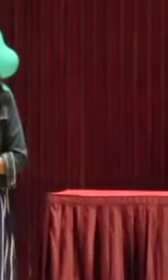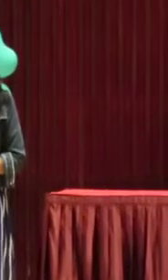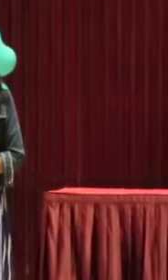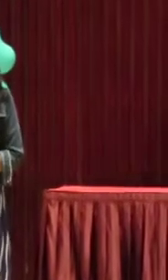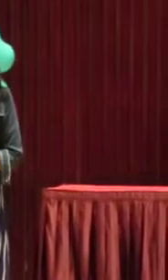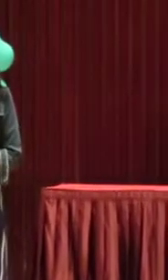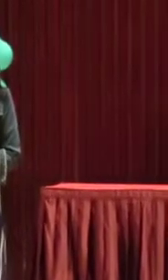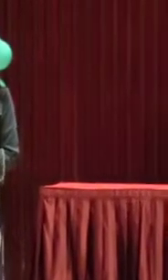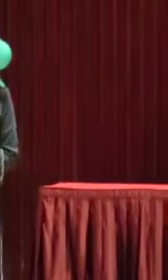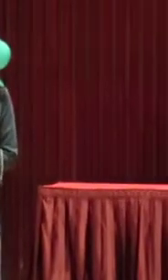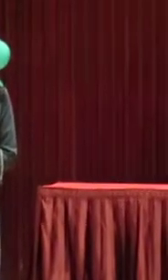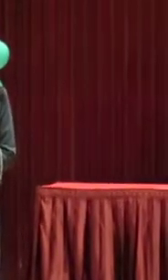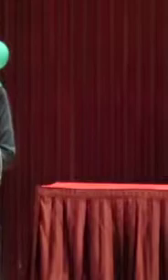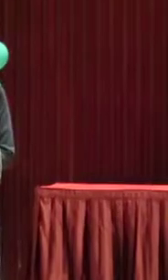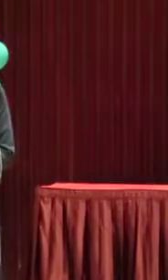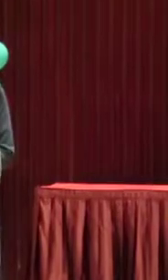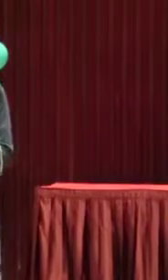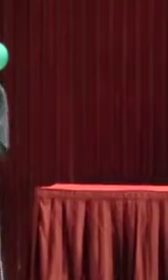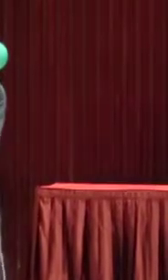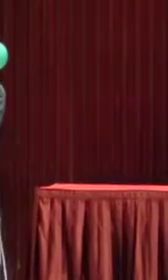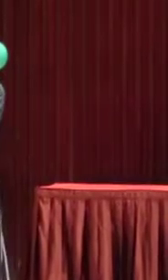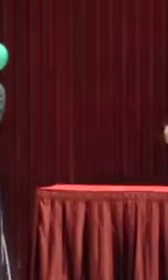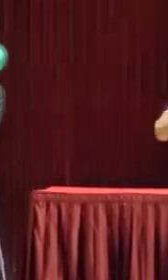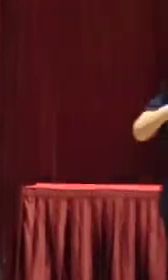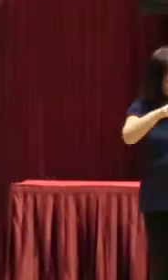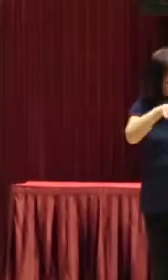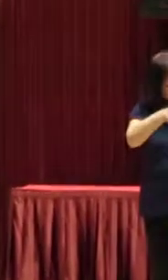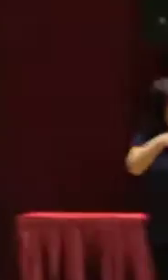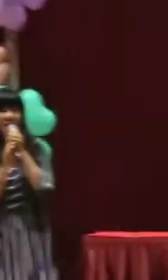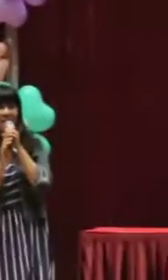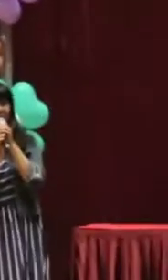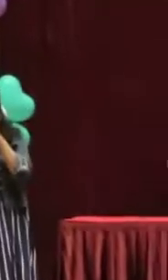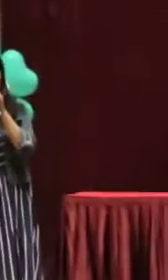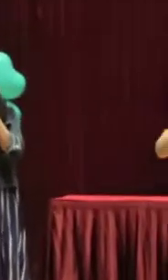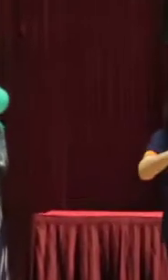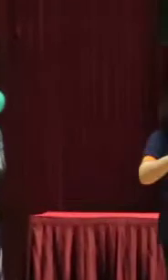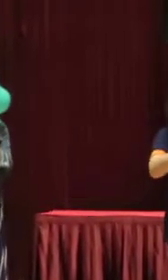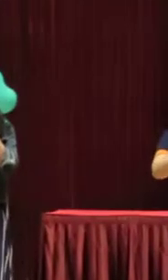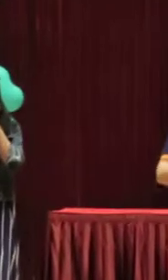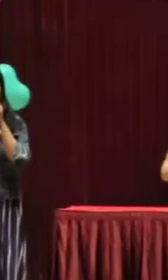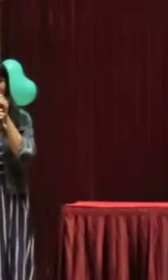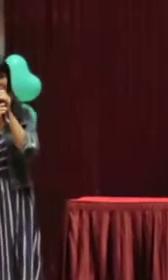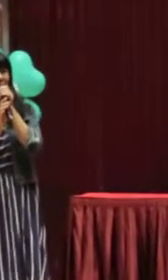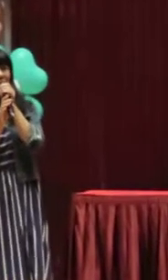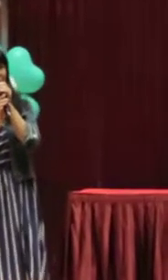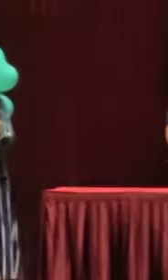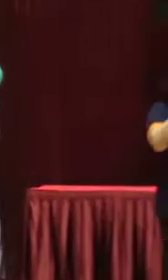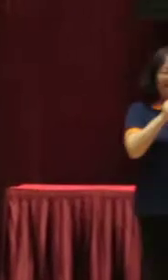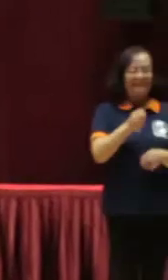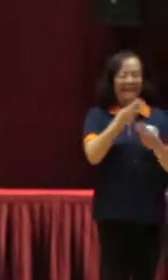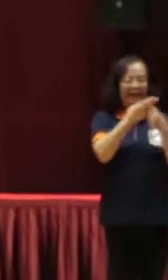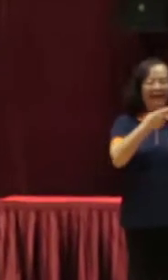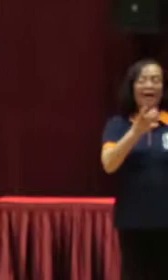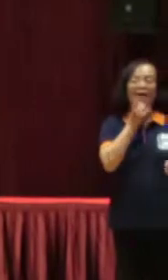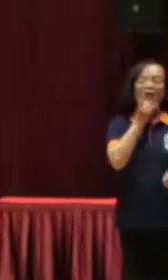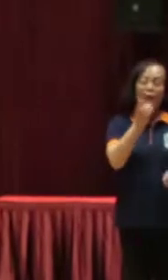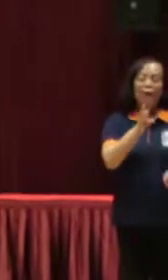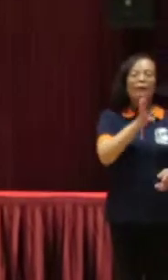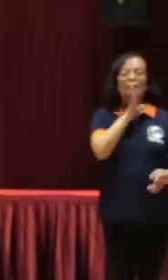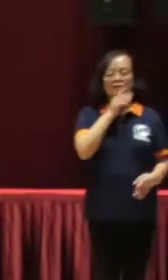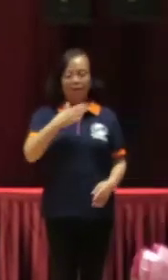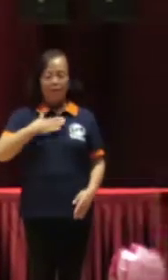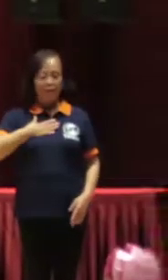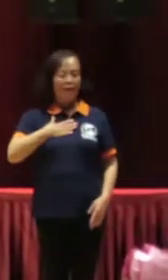前，为什么会有一些课语的一个文化教学呢？ 大家好，课语呢是我们的母